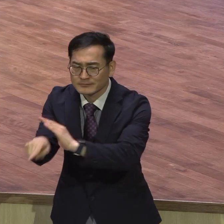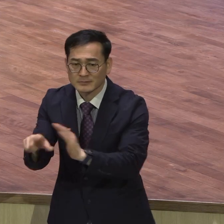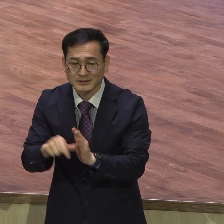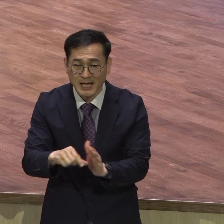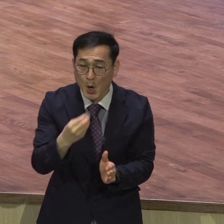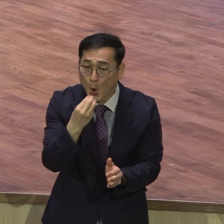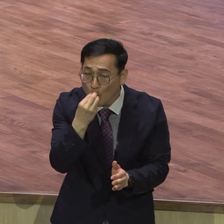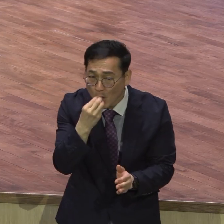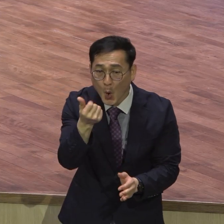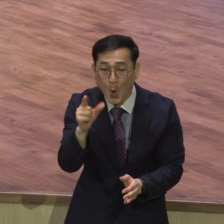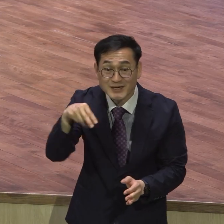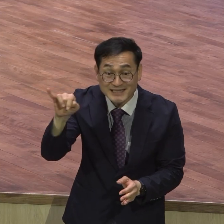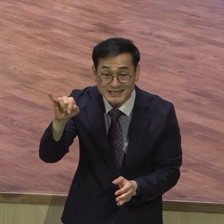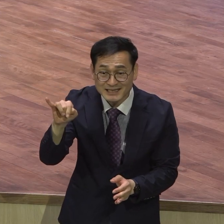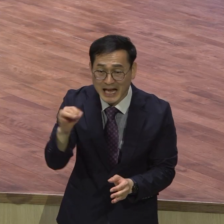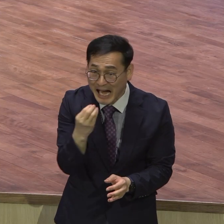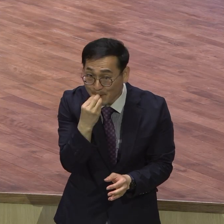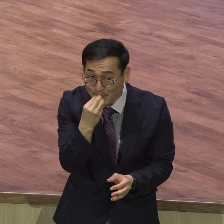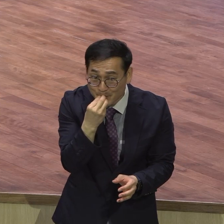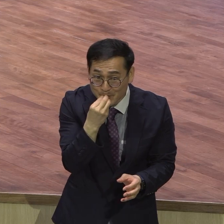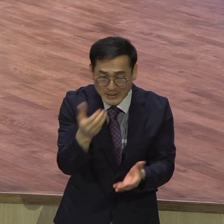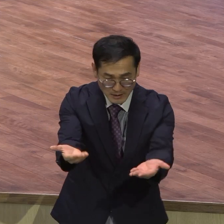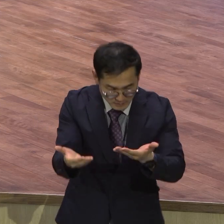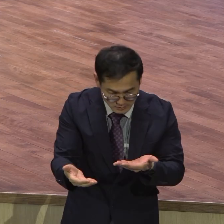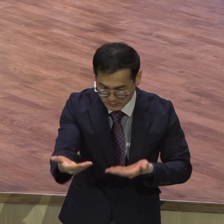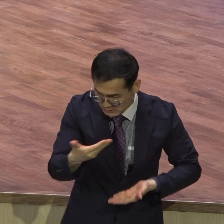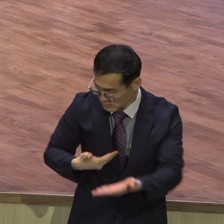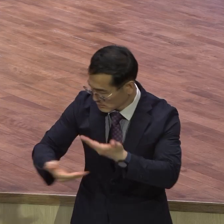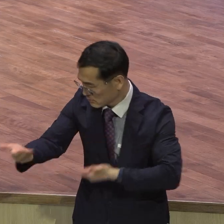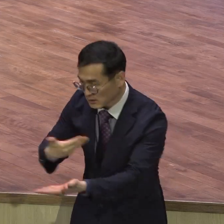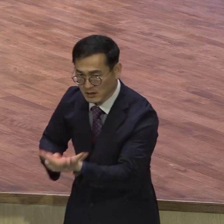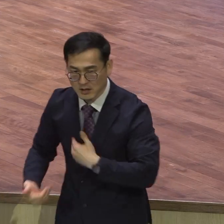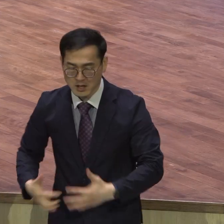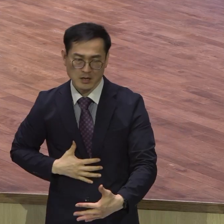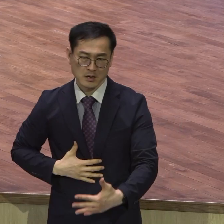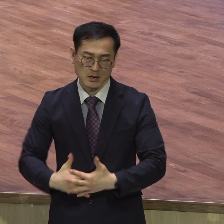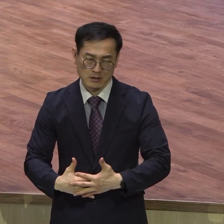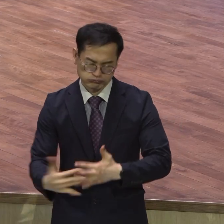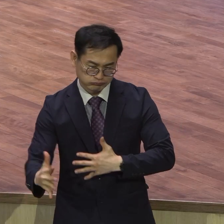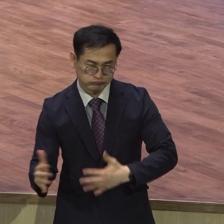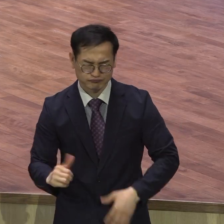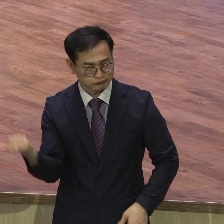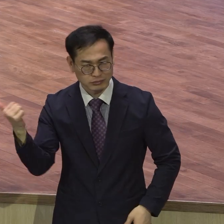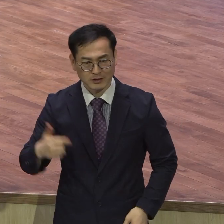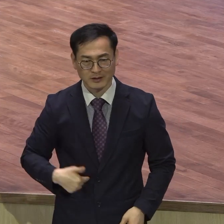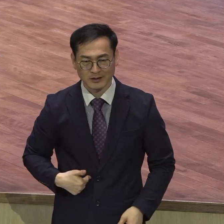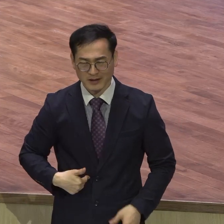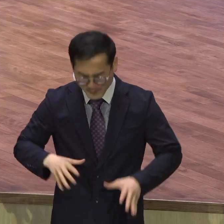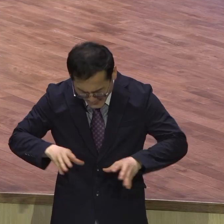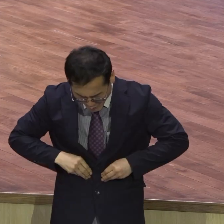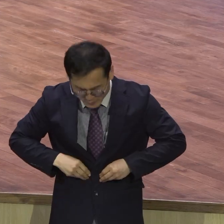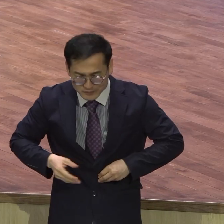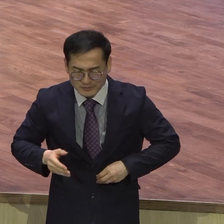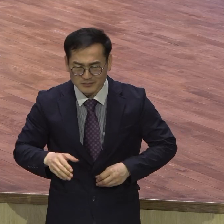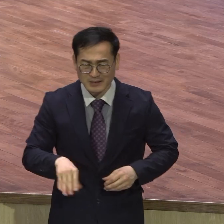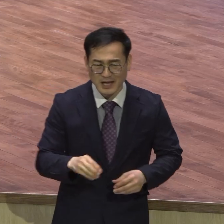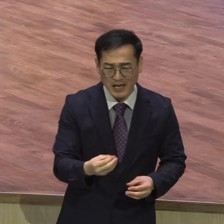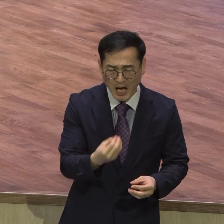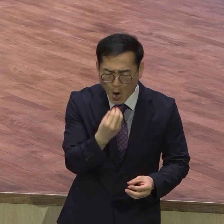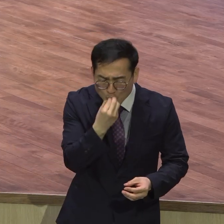홍시를 내놔 가지고 배에서 3차 대진이 막 빈속에 다가 그냥 계속